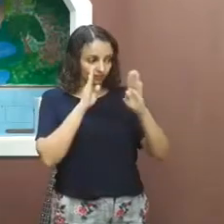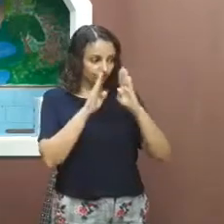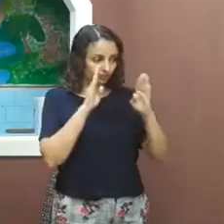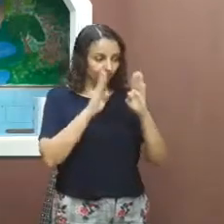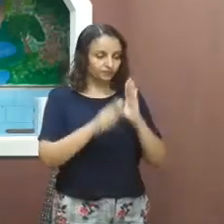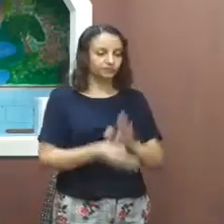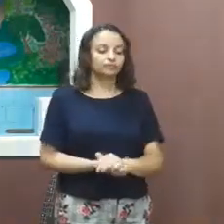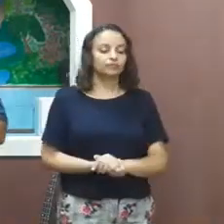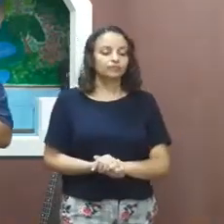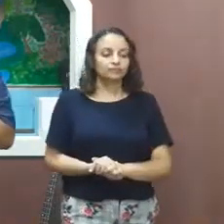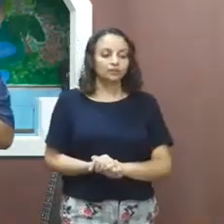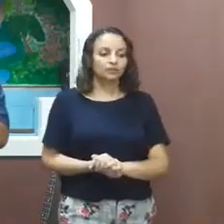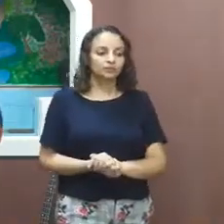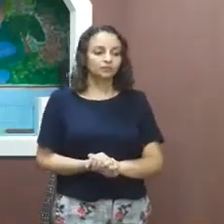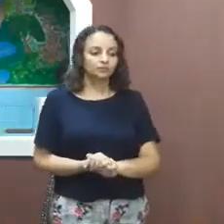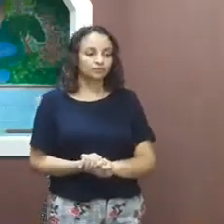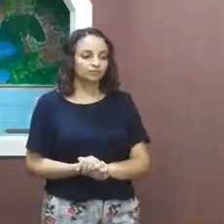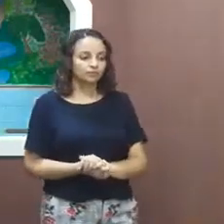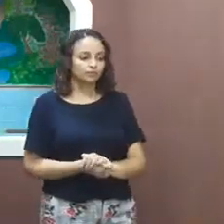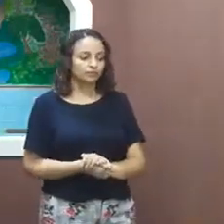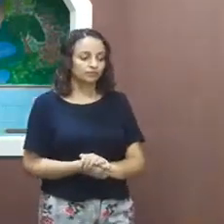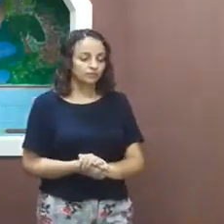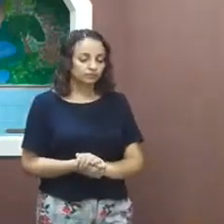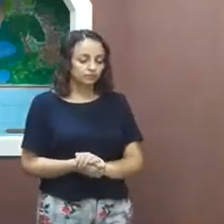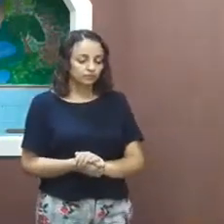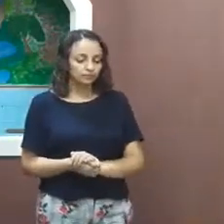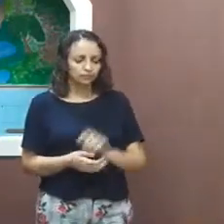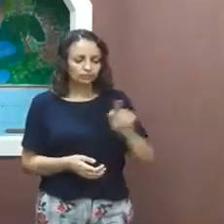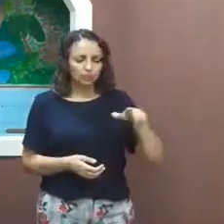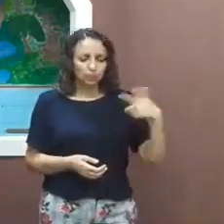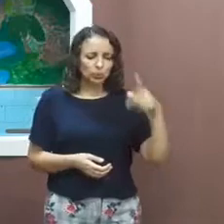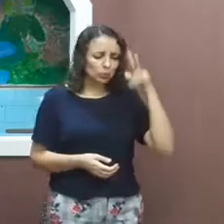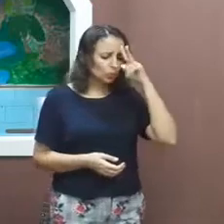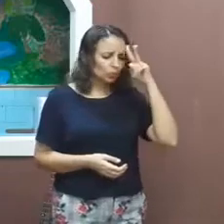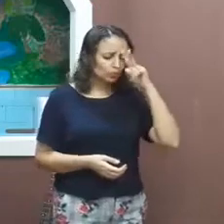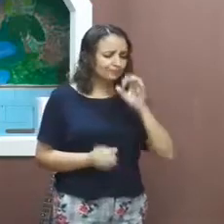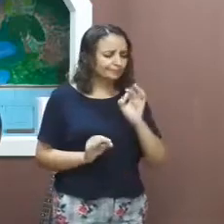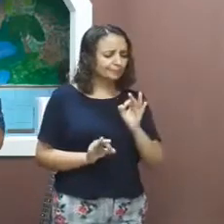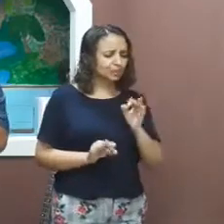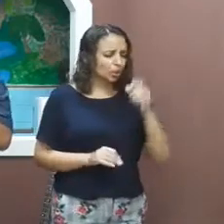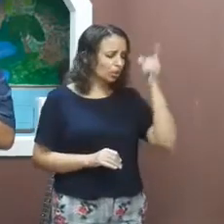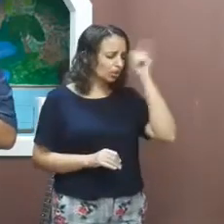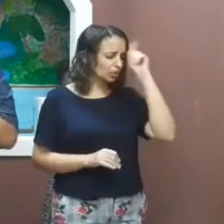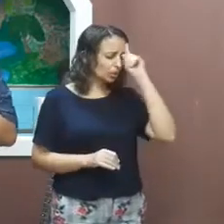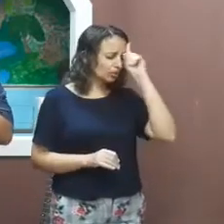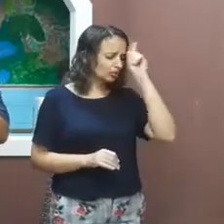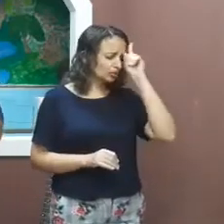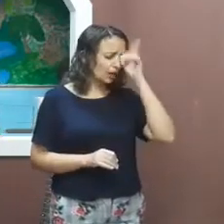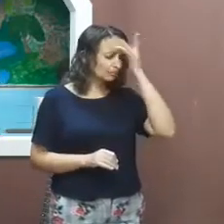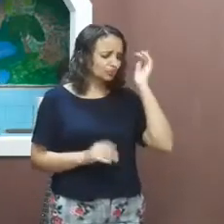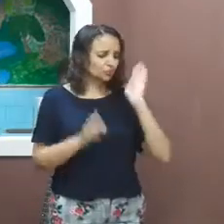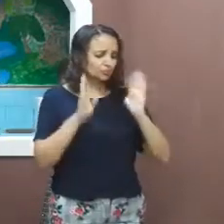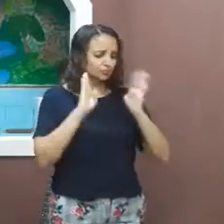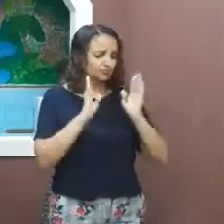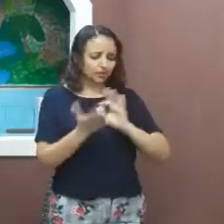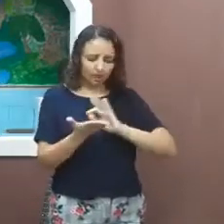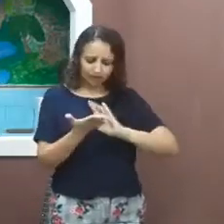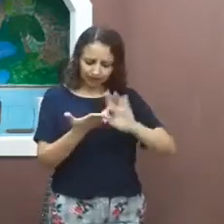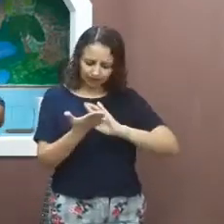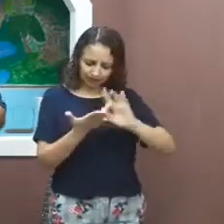Aí depois tem outra estatística, eu não vou falar agora, que eu não lembro completamente, daqueles que entram todo dia. Quem tem a conta ativa, 70% tem a